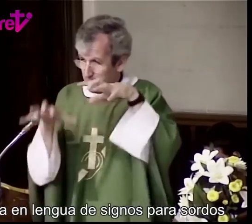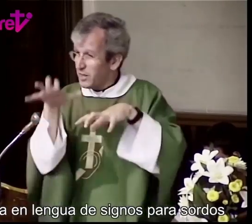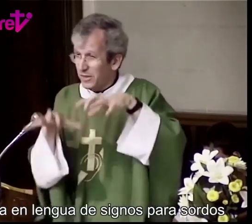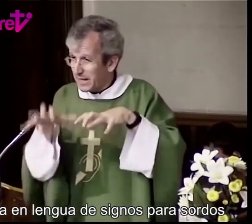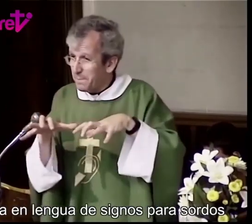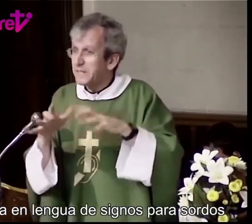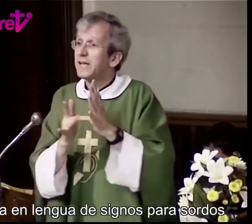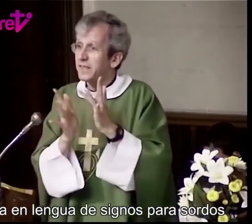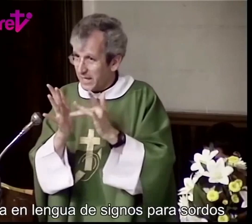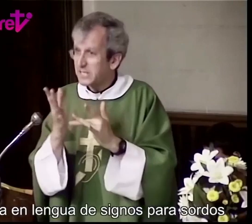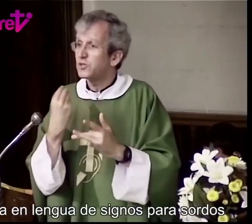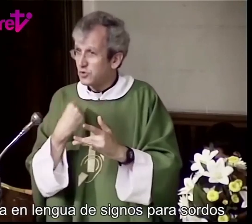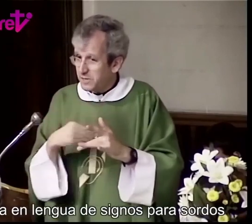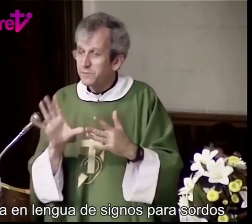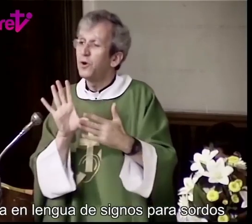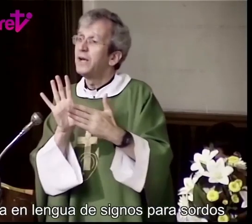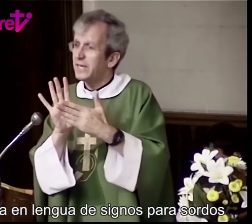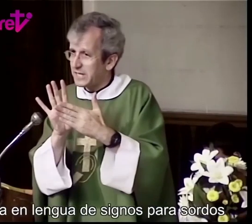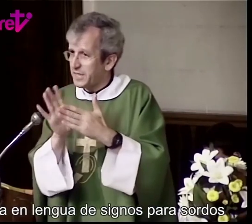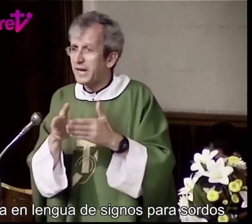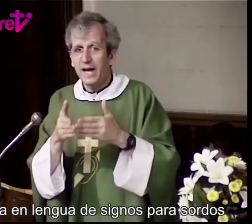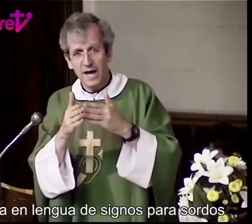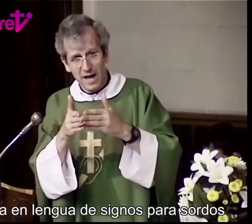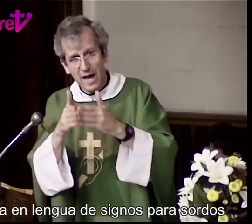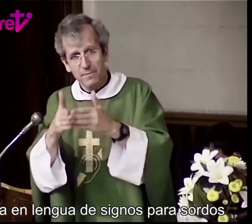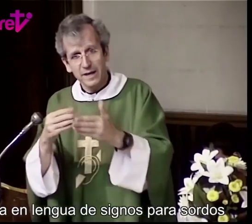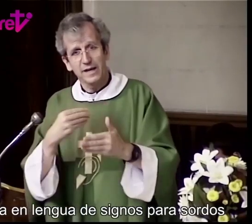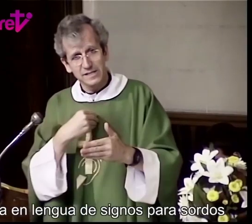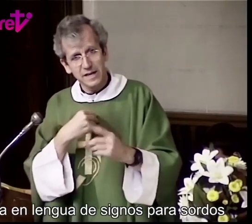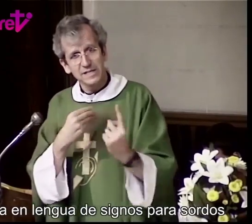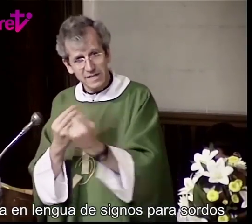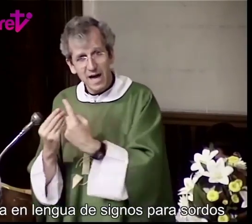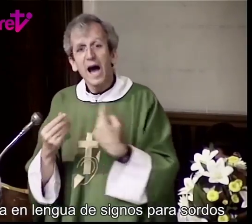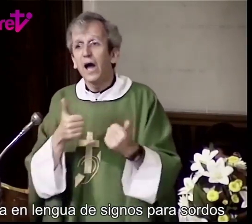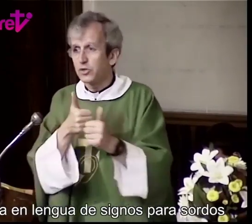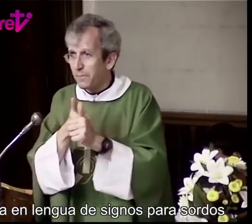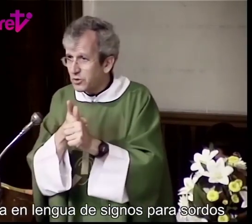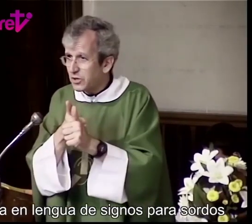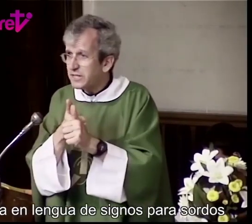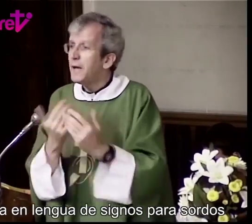medio de la tempestad, es Jesús mismo que se acerca a la barca, que es la Iglesia, a los apóstoles,